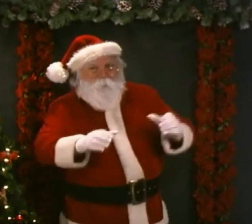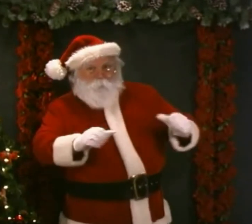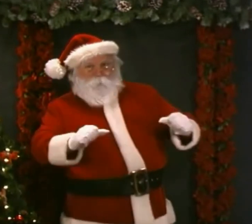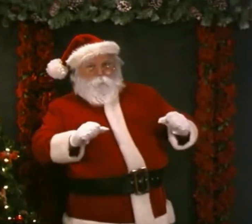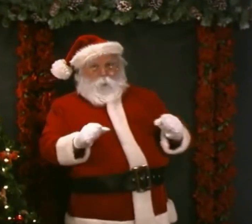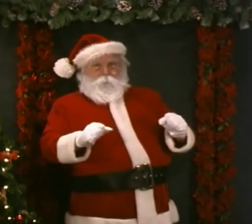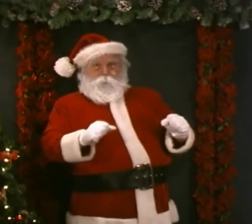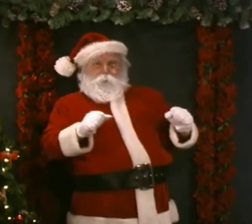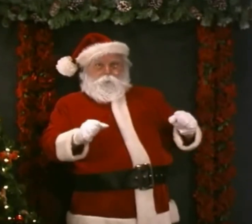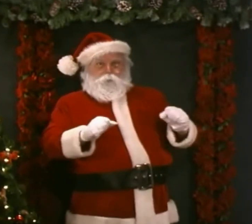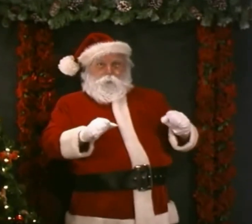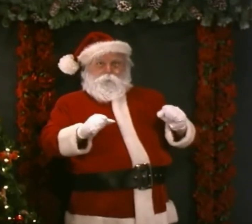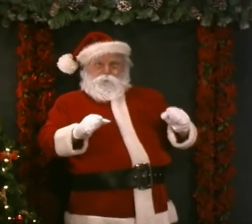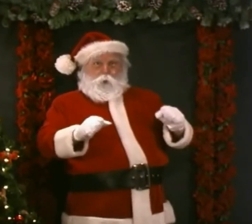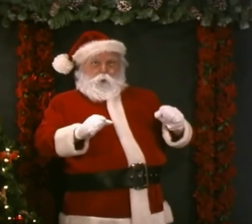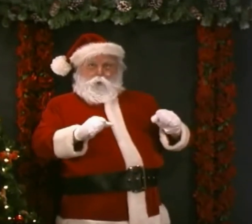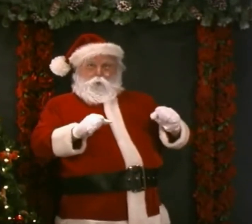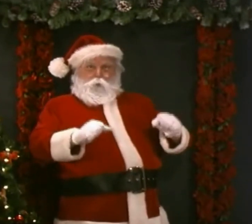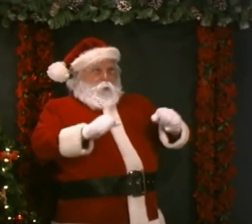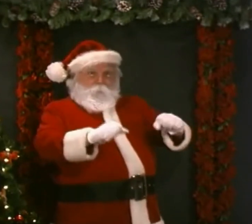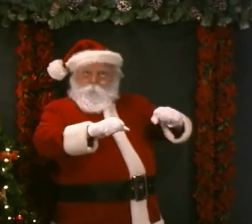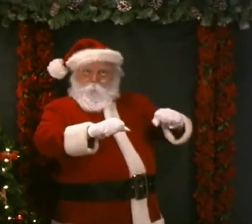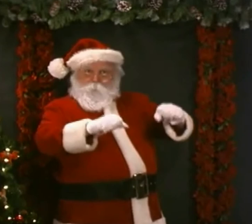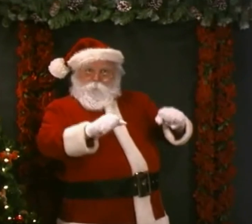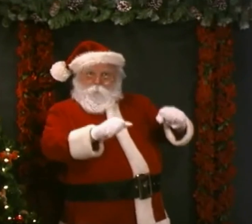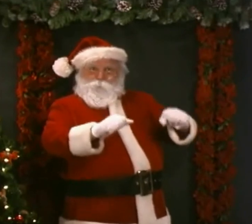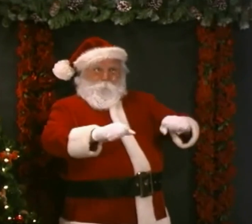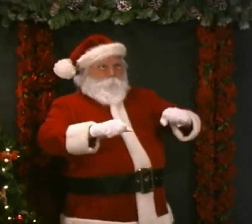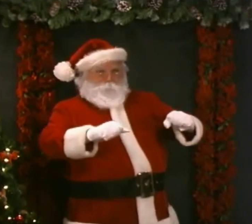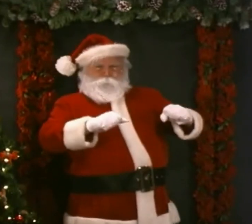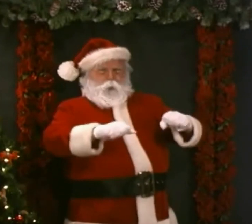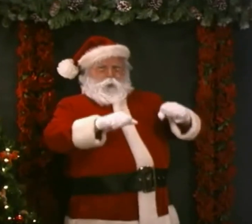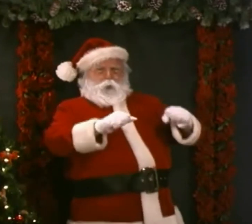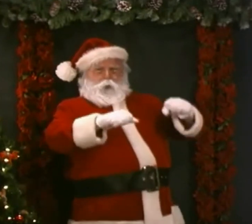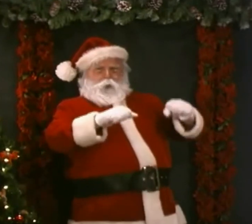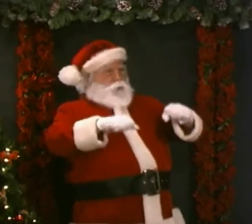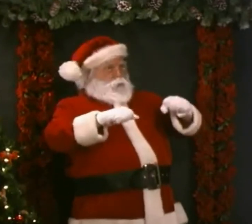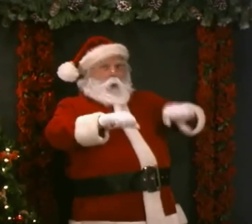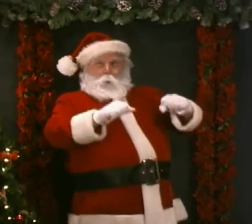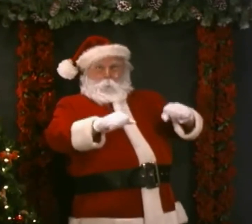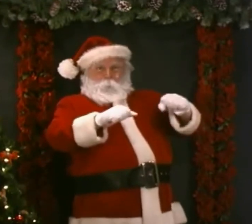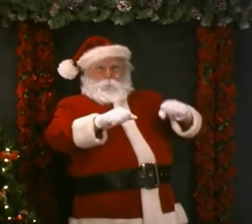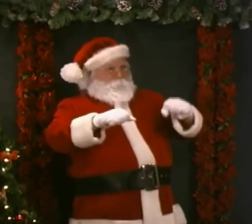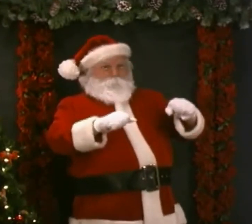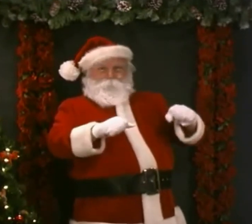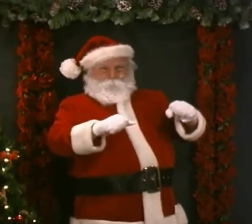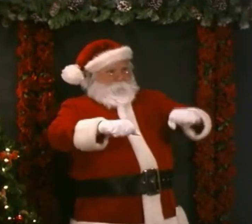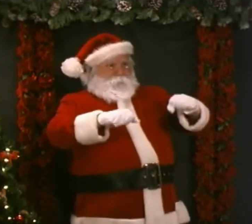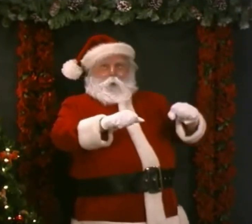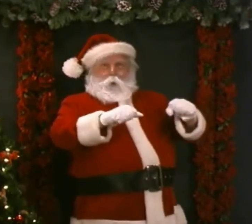a reventar. Vamos a reventar esos